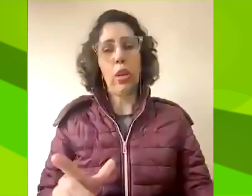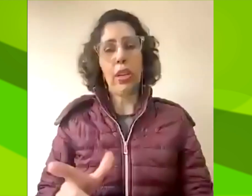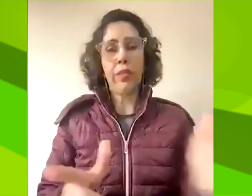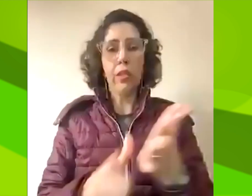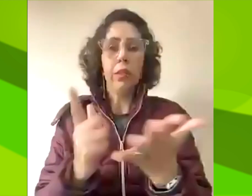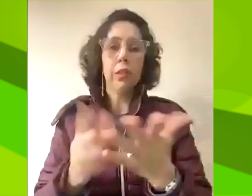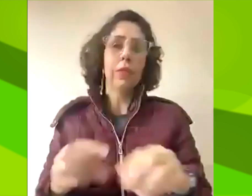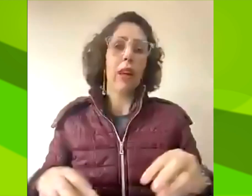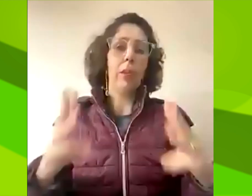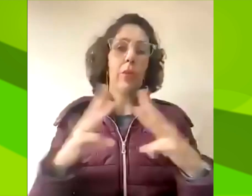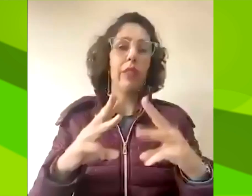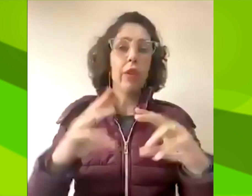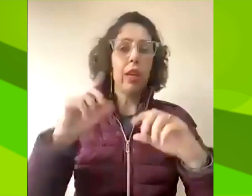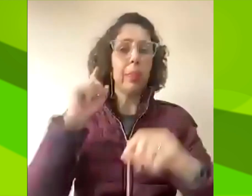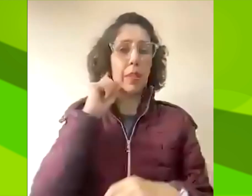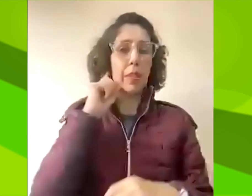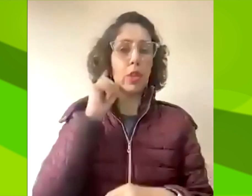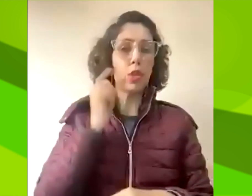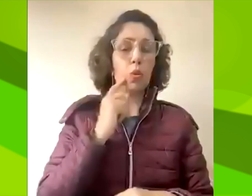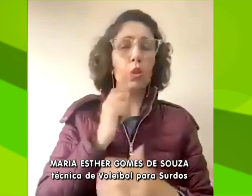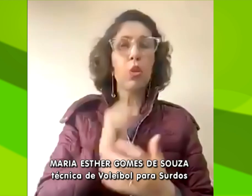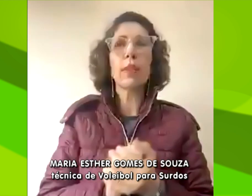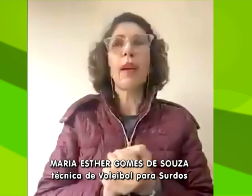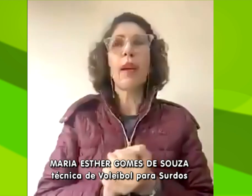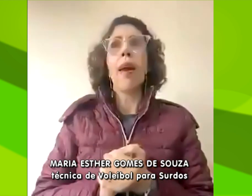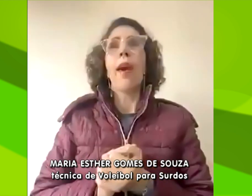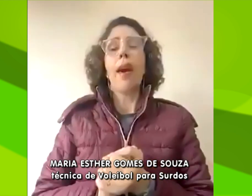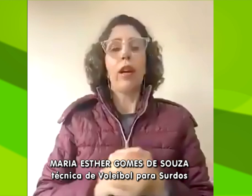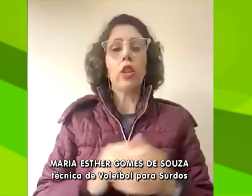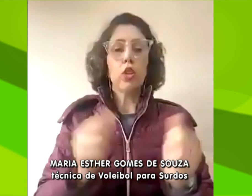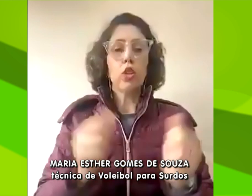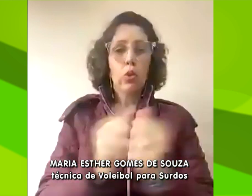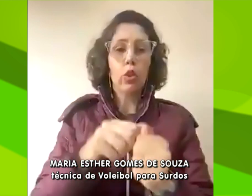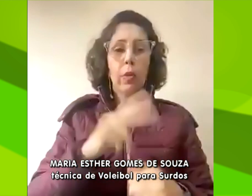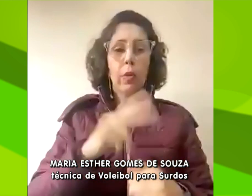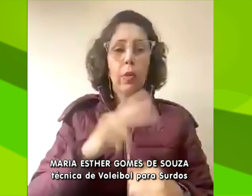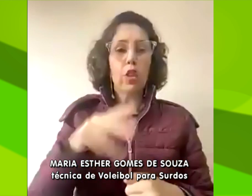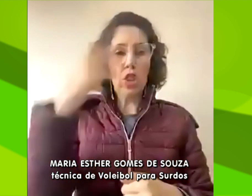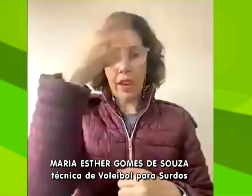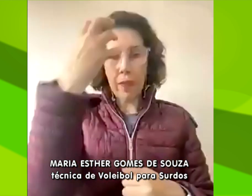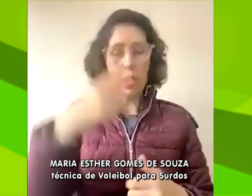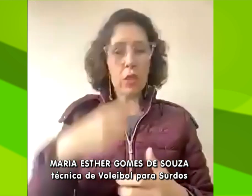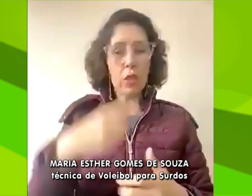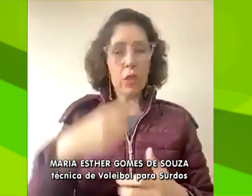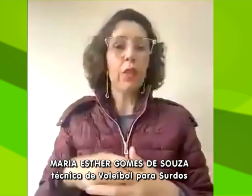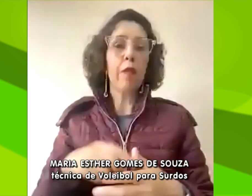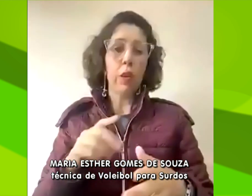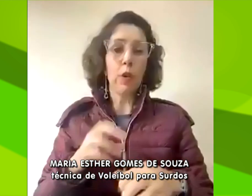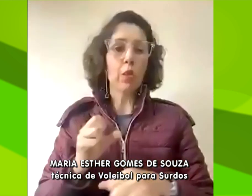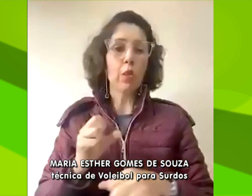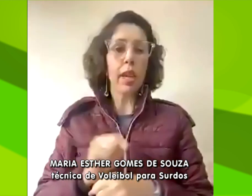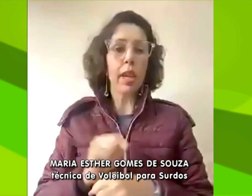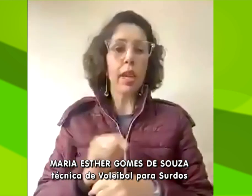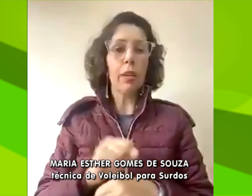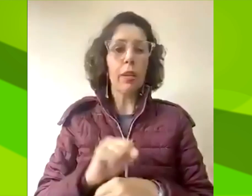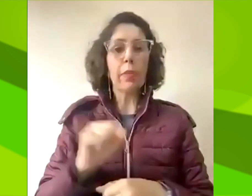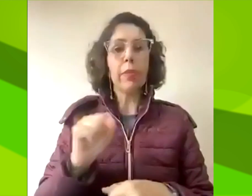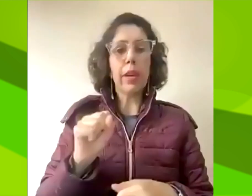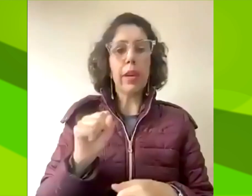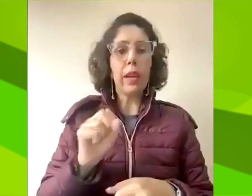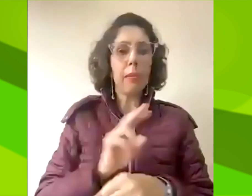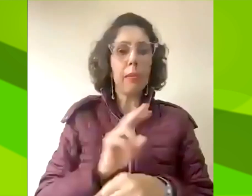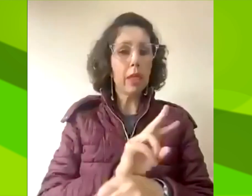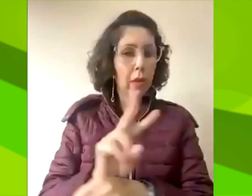O livro, mini-volley para surdos, junto com o professor Jefferson, que foi meu, ele me